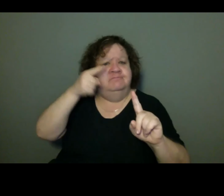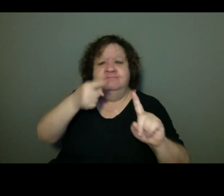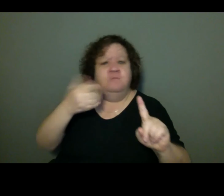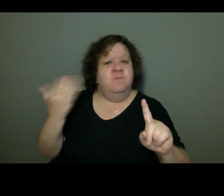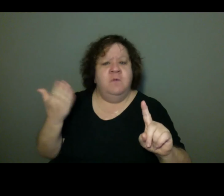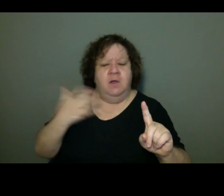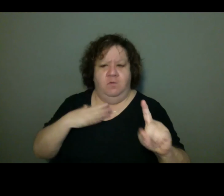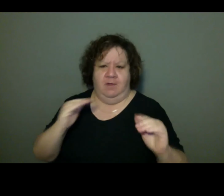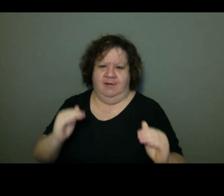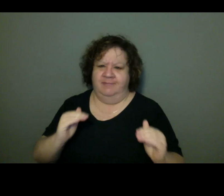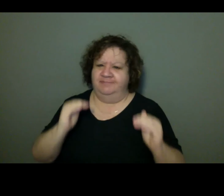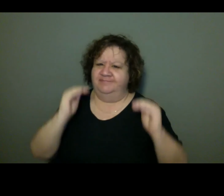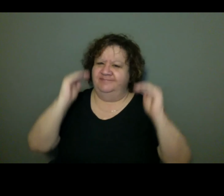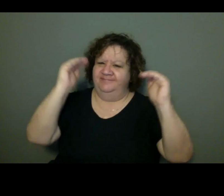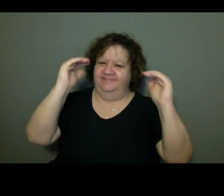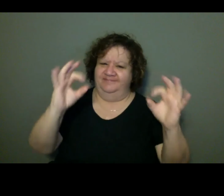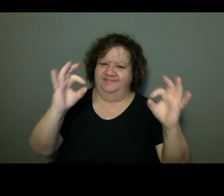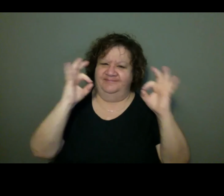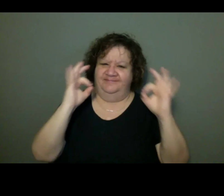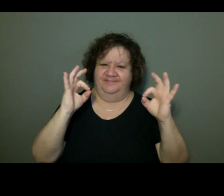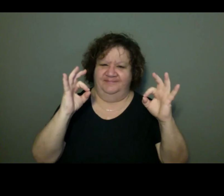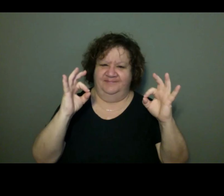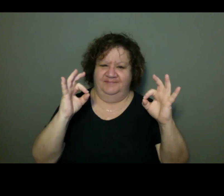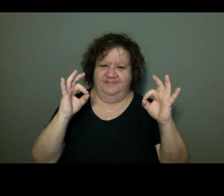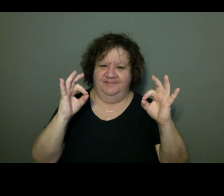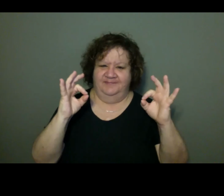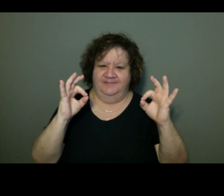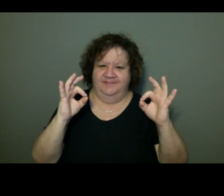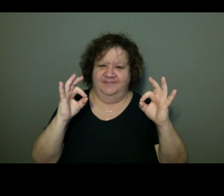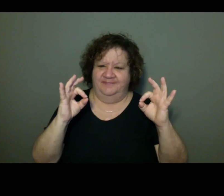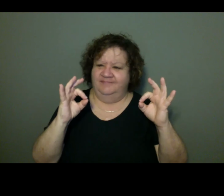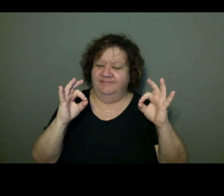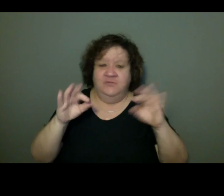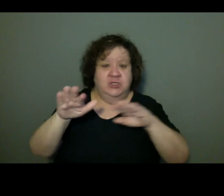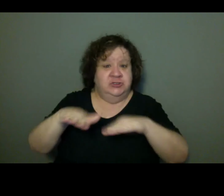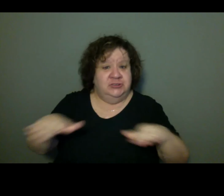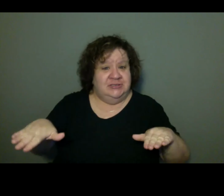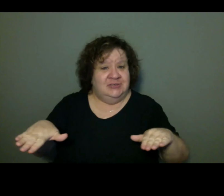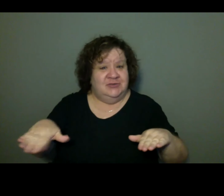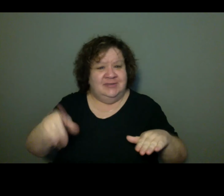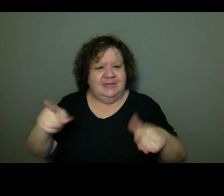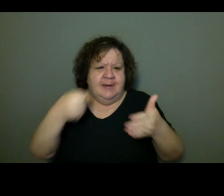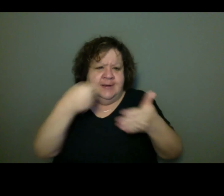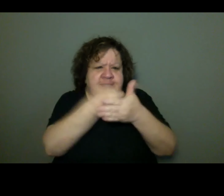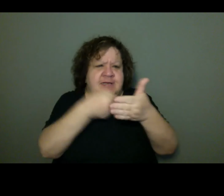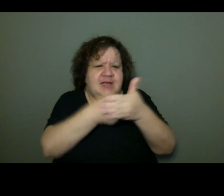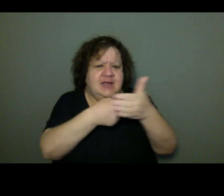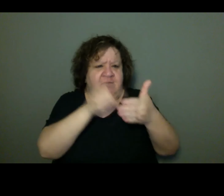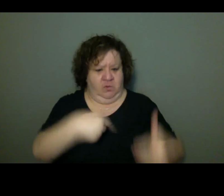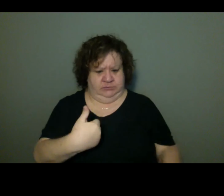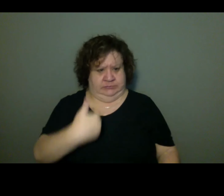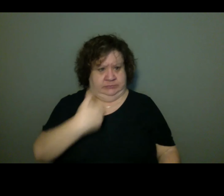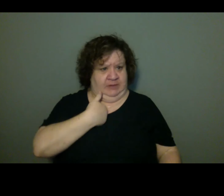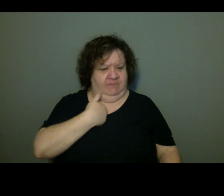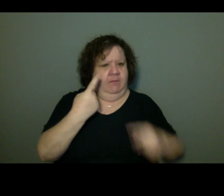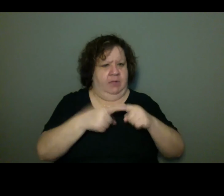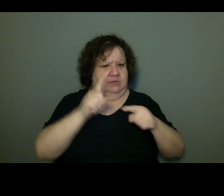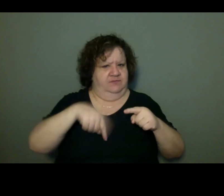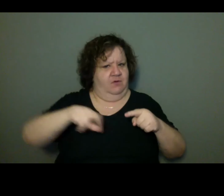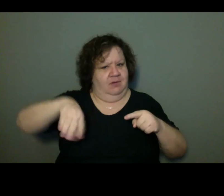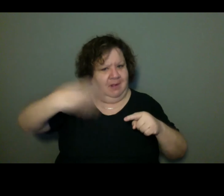contribuya a su bienestar. También vimos que hay niños que se comprometen por los derechos y el bienestar de otros niños.